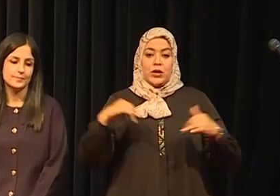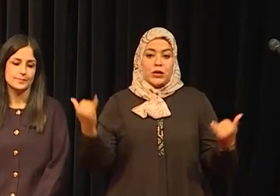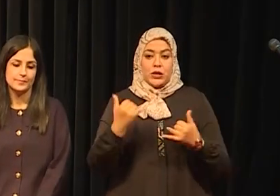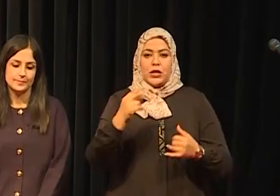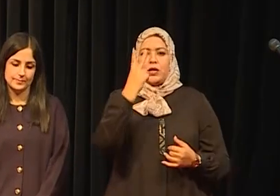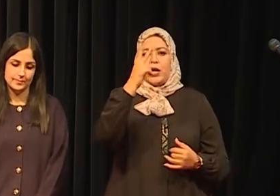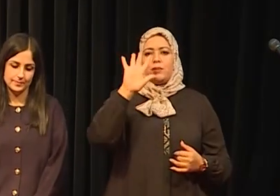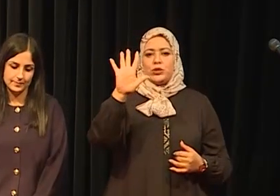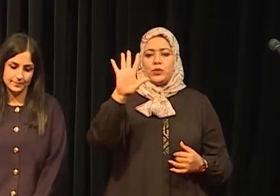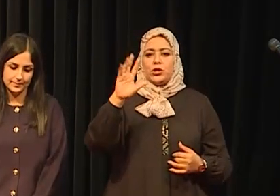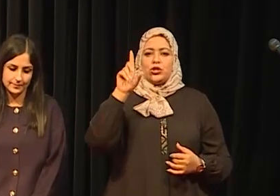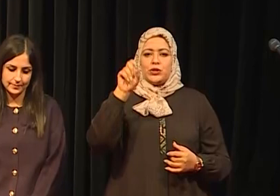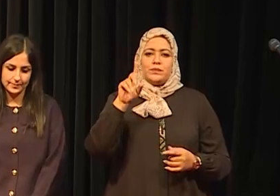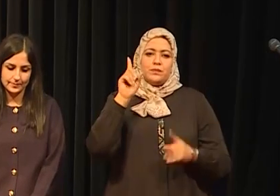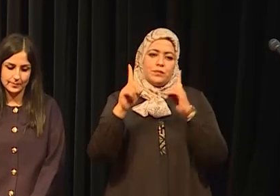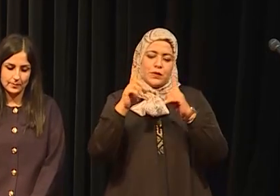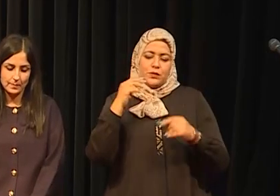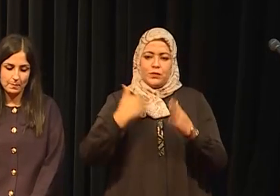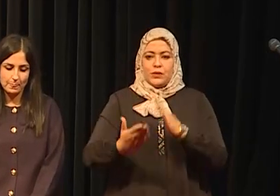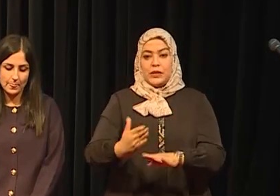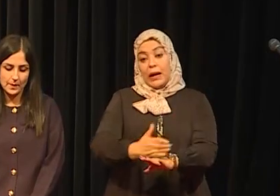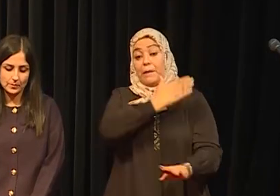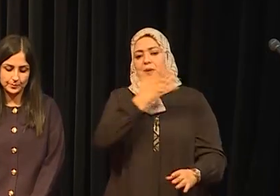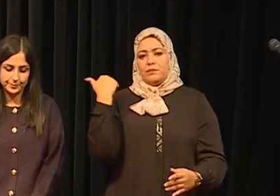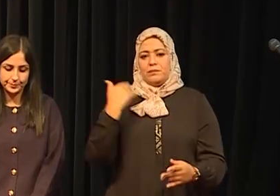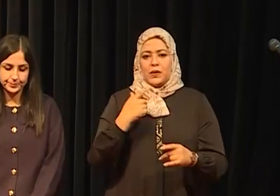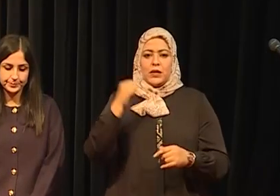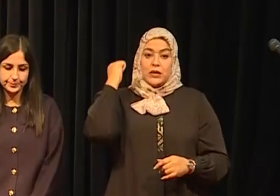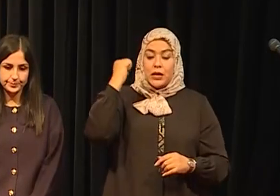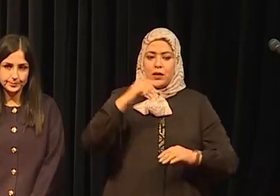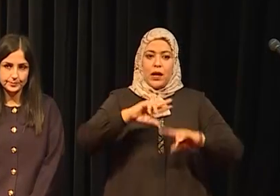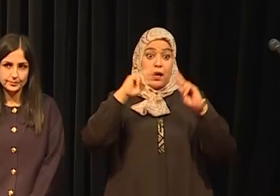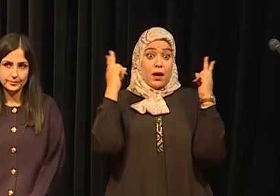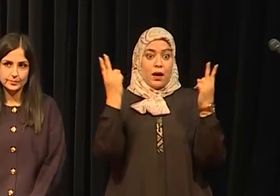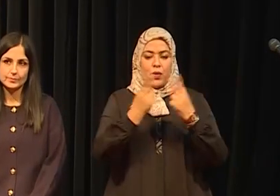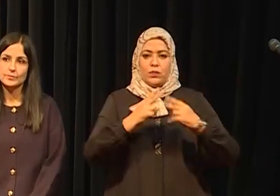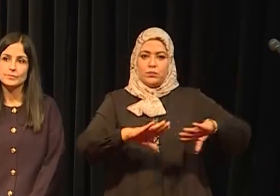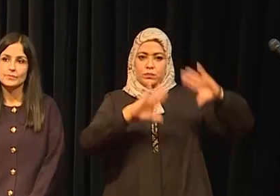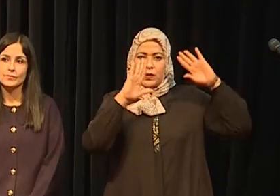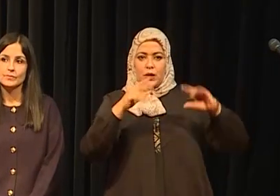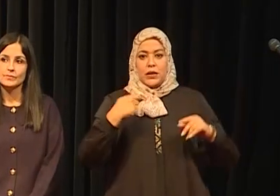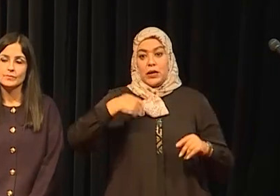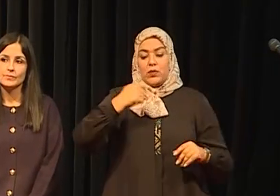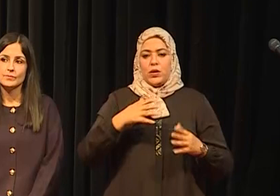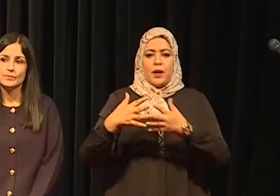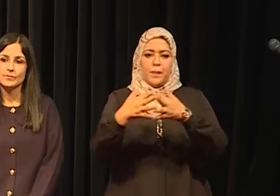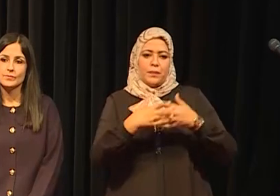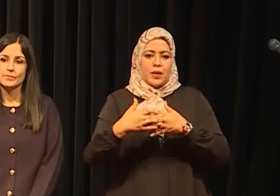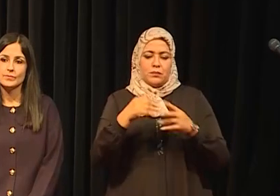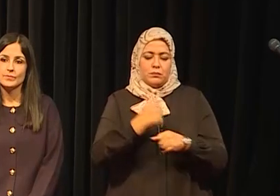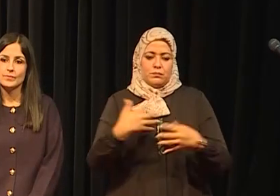يوم 25 نوفمبر، والذي يتزامن مع الحملة الدولية التي يقودها الأمين العام للأمم